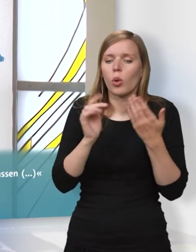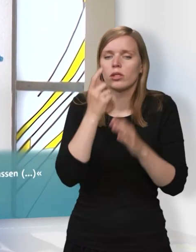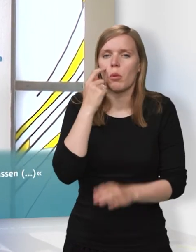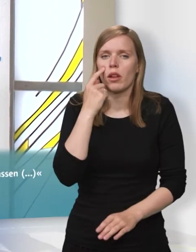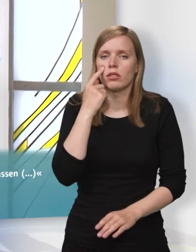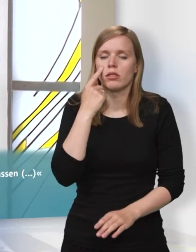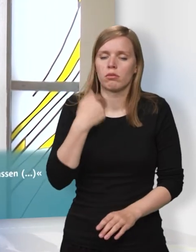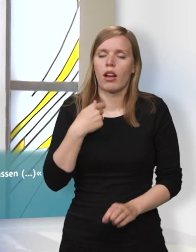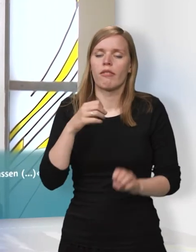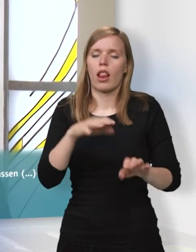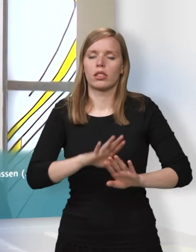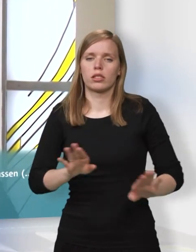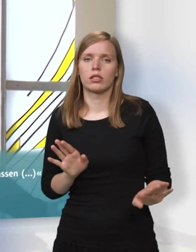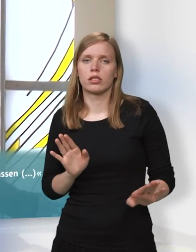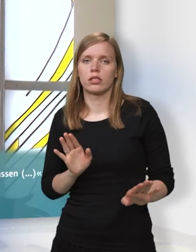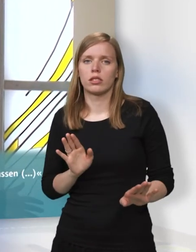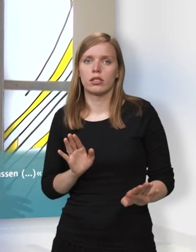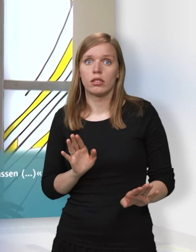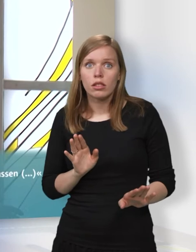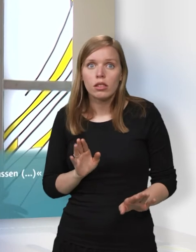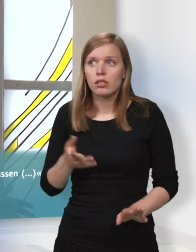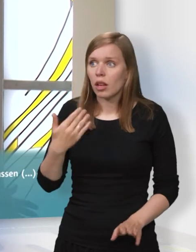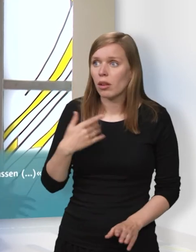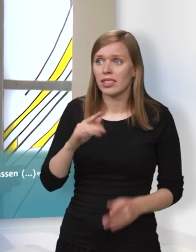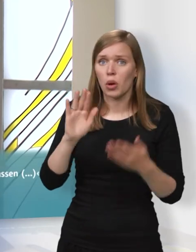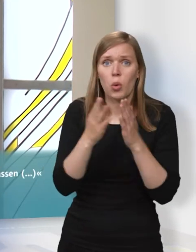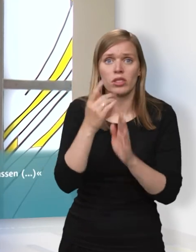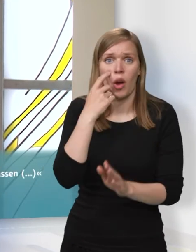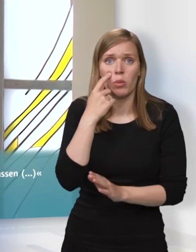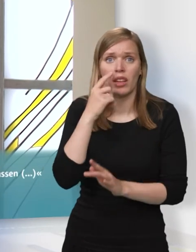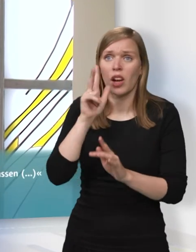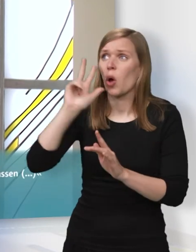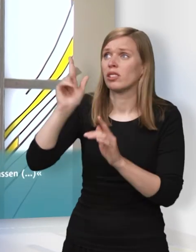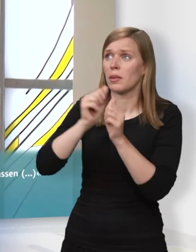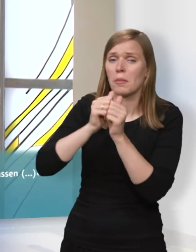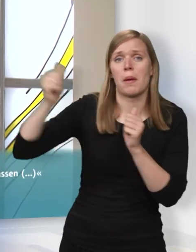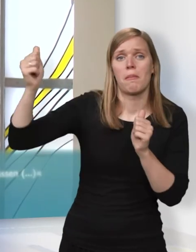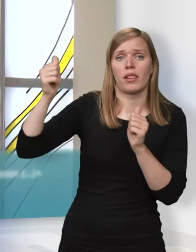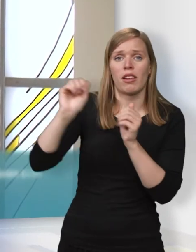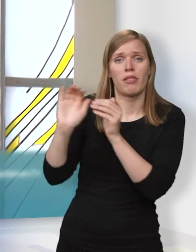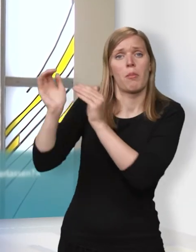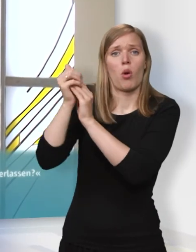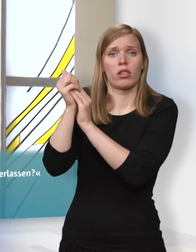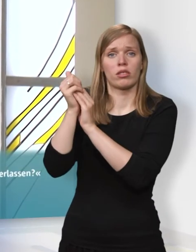Jesaja 54. Für einen kleinen Augenblick hat uns Gott verlassen. Gott hat sich verborgen, zurückgezogen.